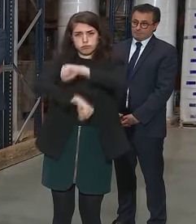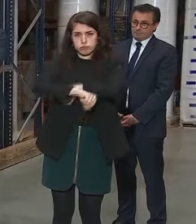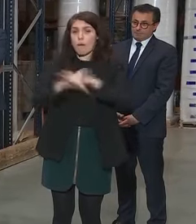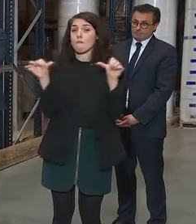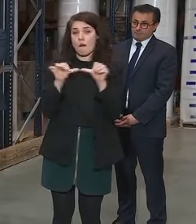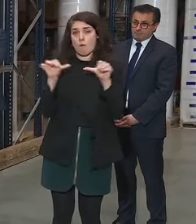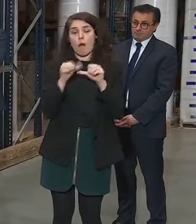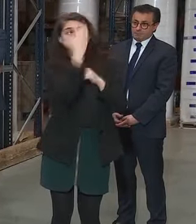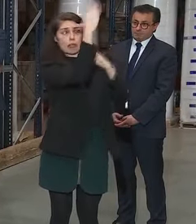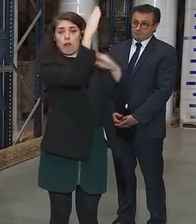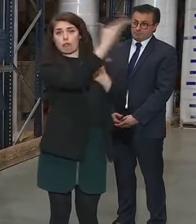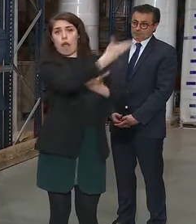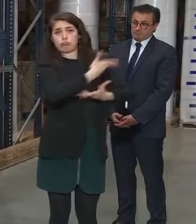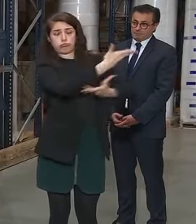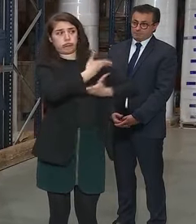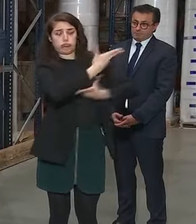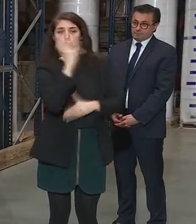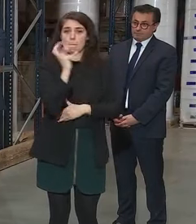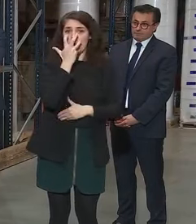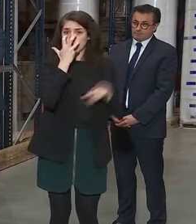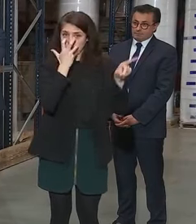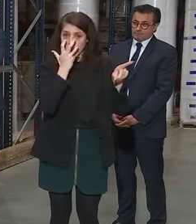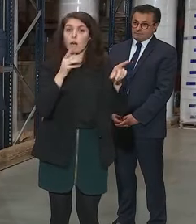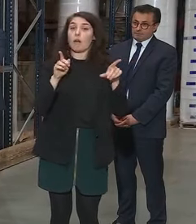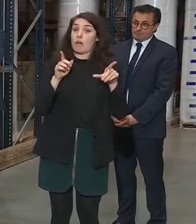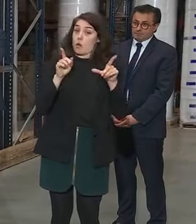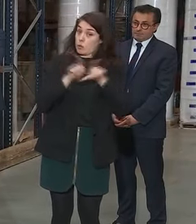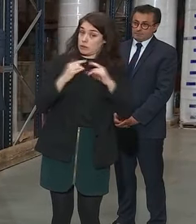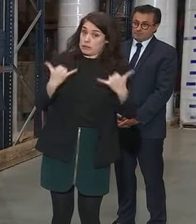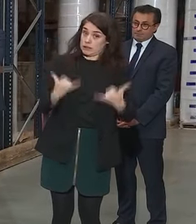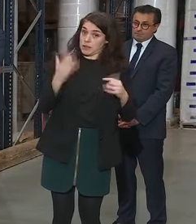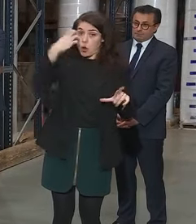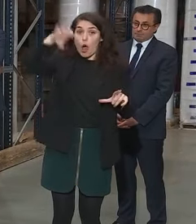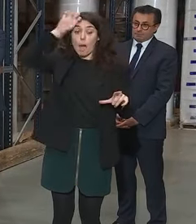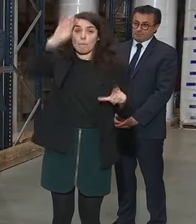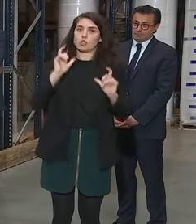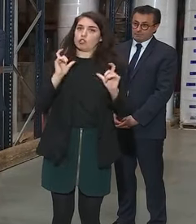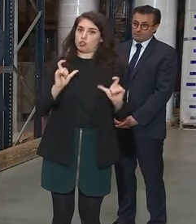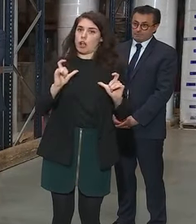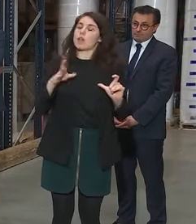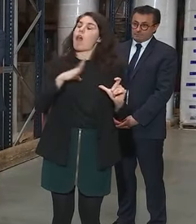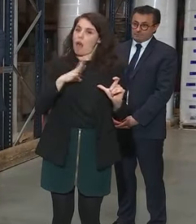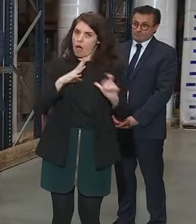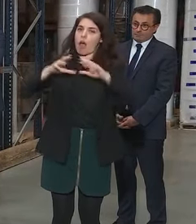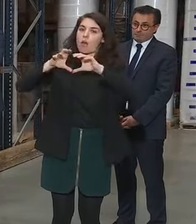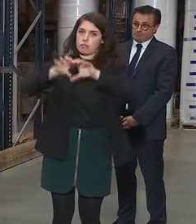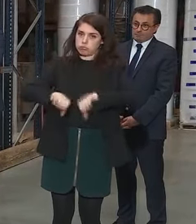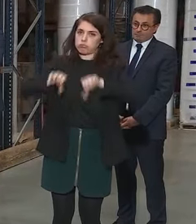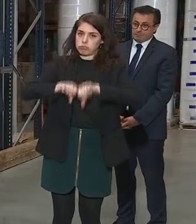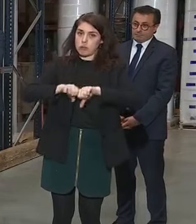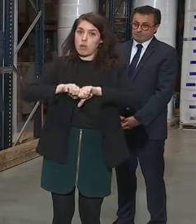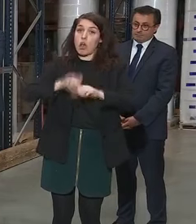importons. Nous avons la chance d'avoir plusieurs producteurs européens et en particulier un grand producteur français qui est Air